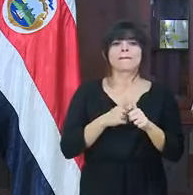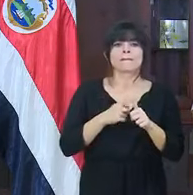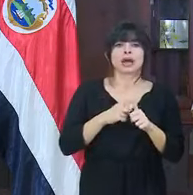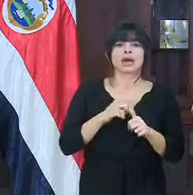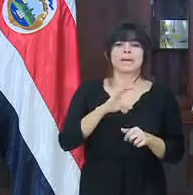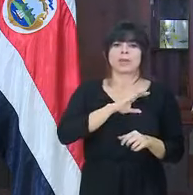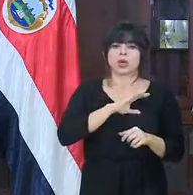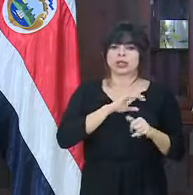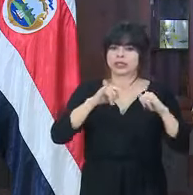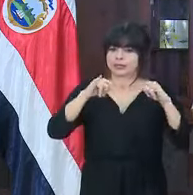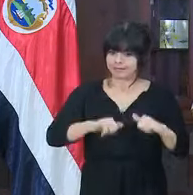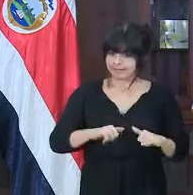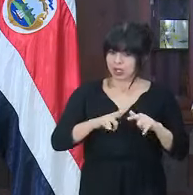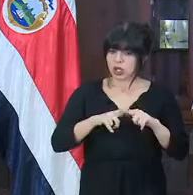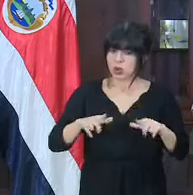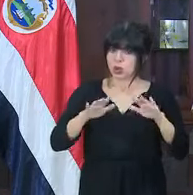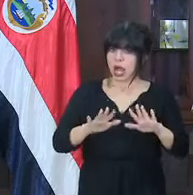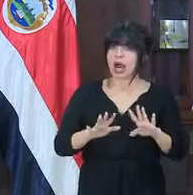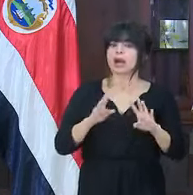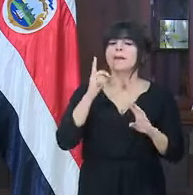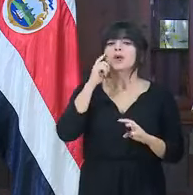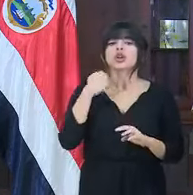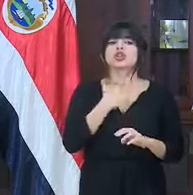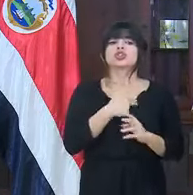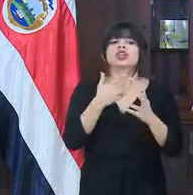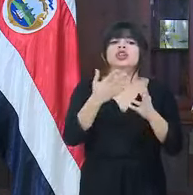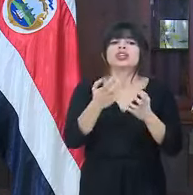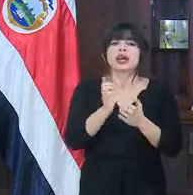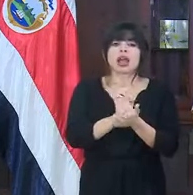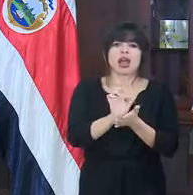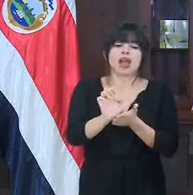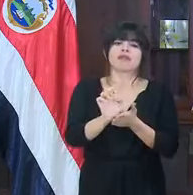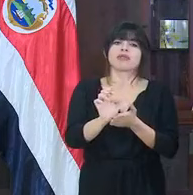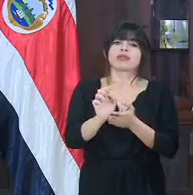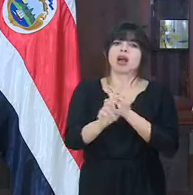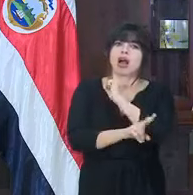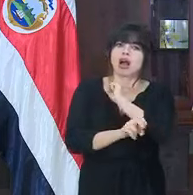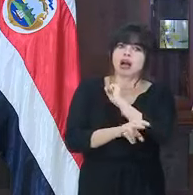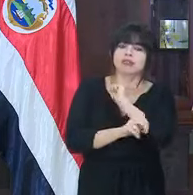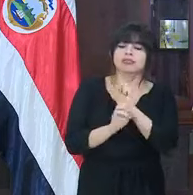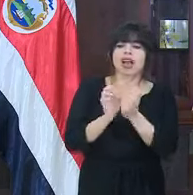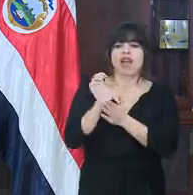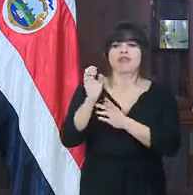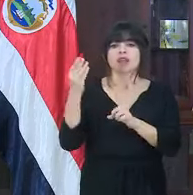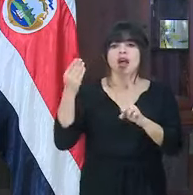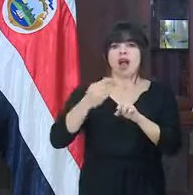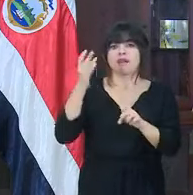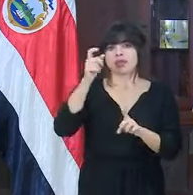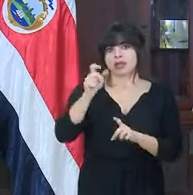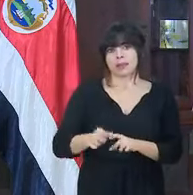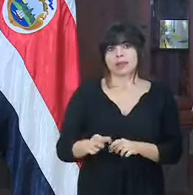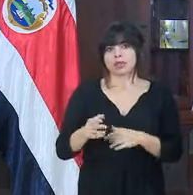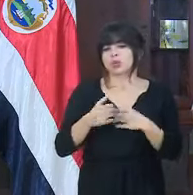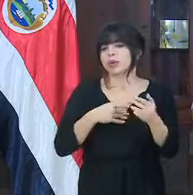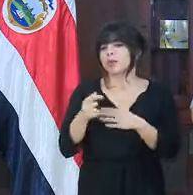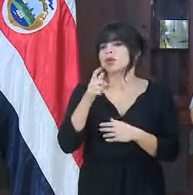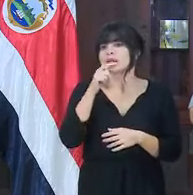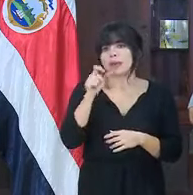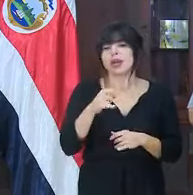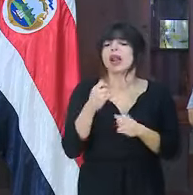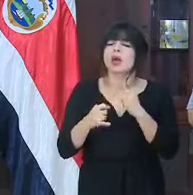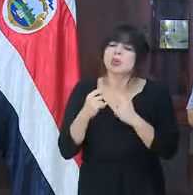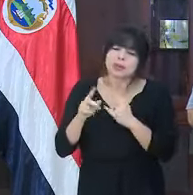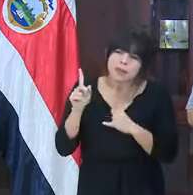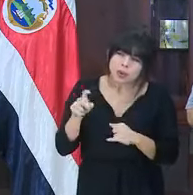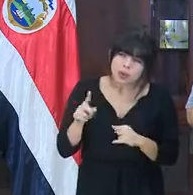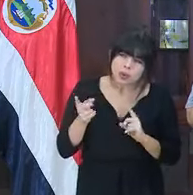presencia permanente allí en ese lugar, porque lo que queremos evitar es que se den delitos o que se atente contra una persona, indistintamente de quién sea. Y la última,